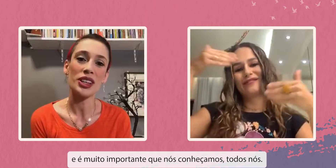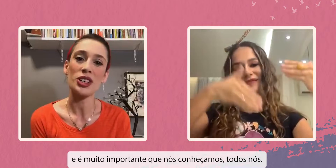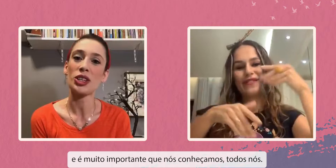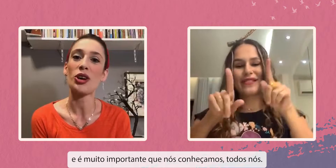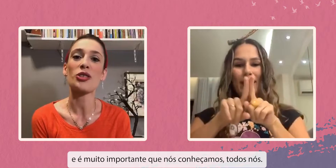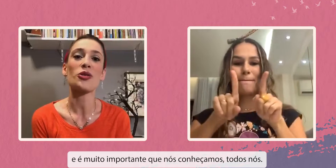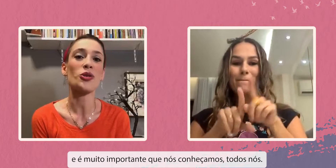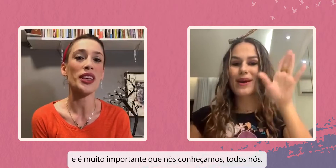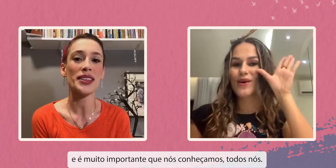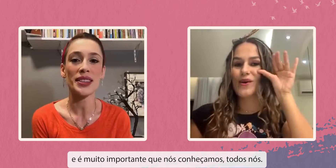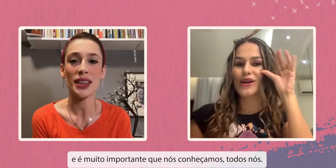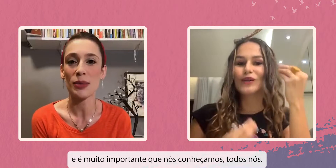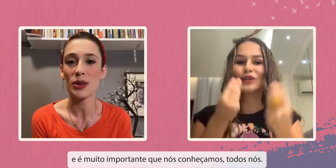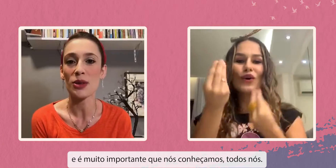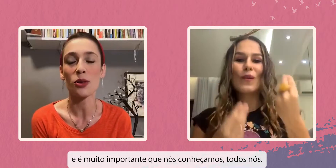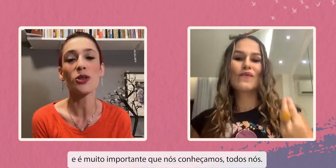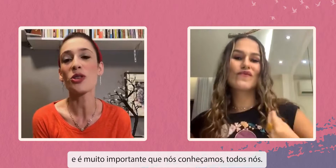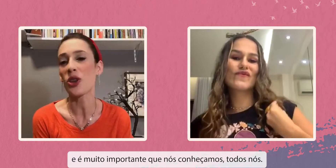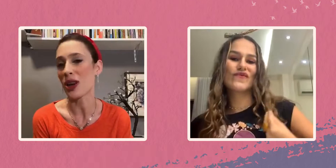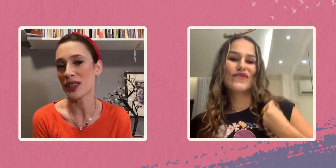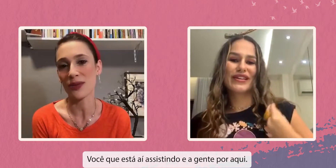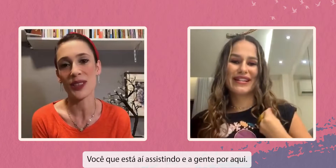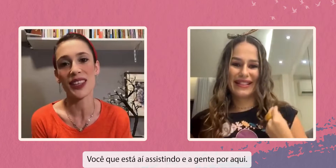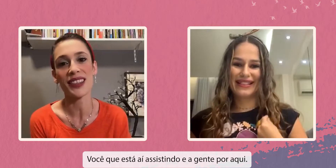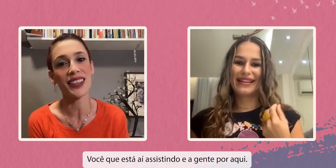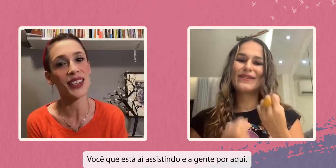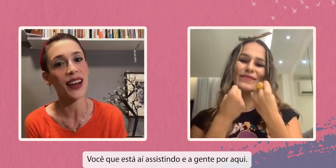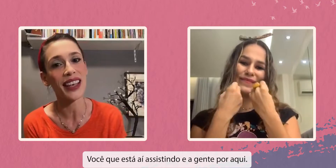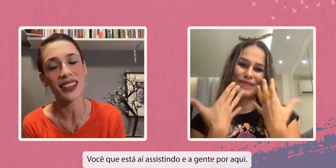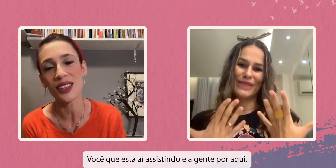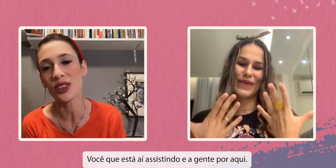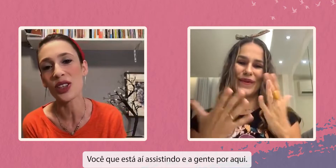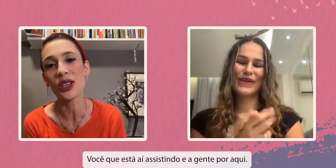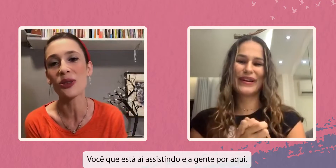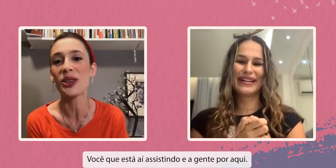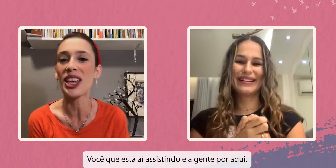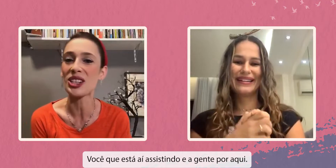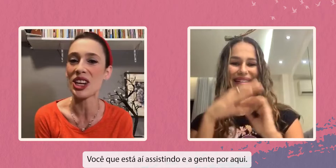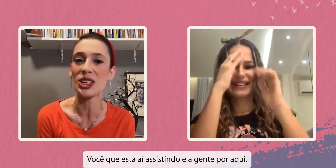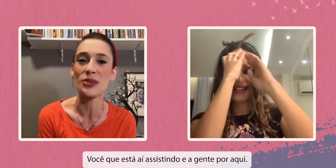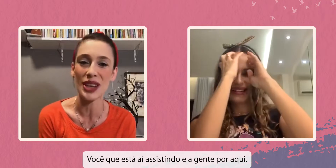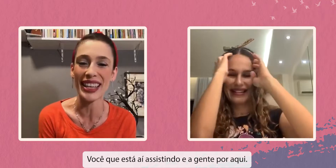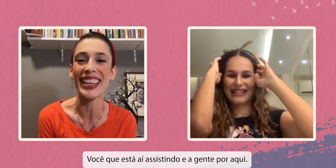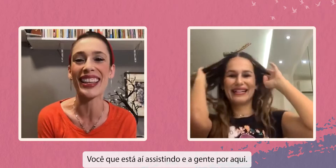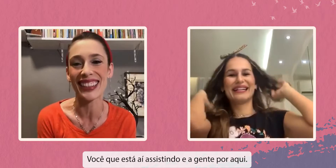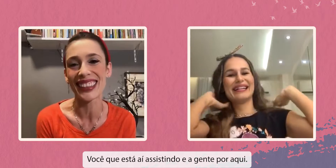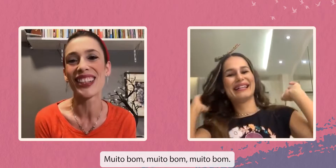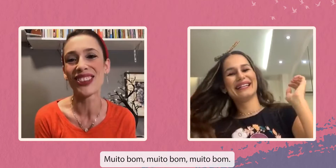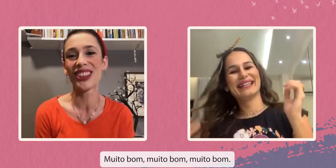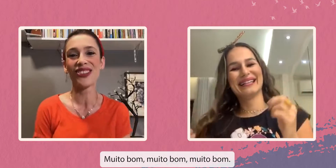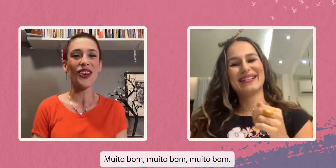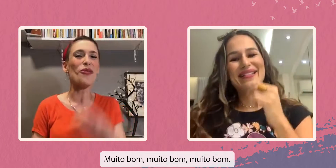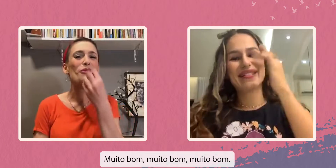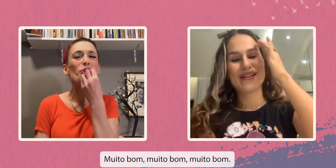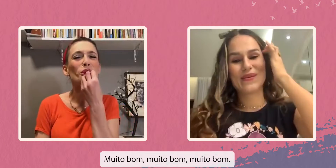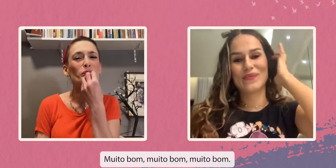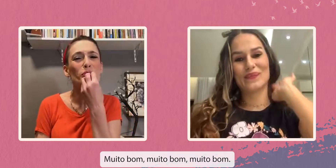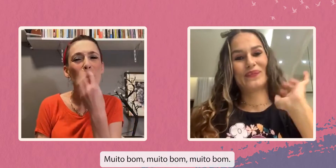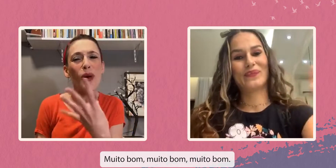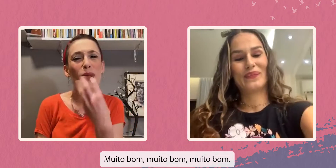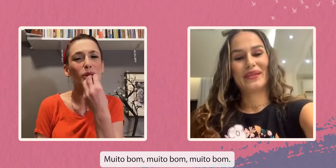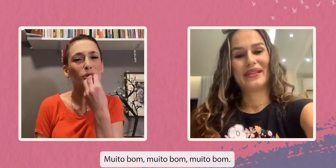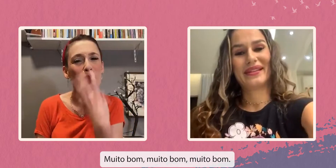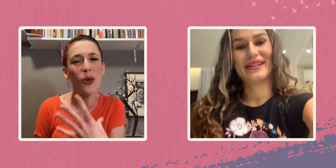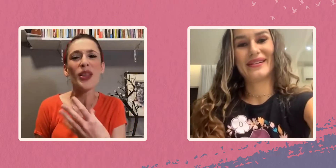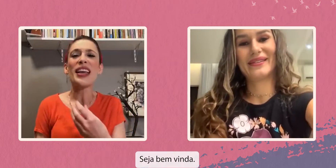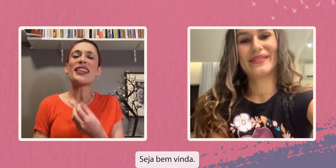importante que nós nos conheçamos, todos nós. Você aí assistindo e a gente por aqui. Muito bom, muito